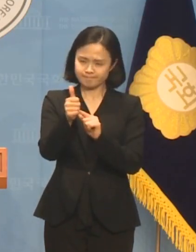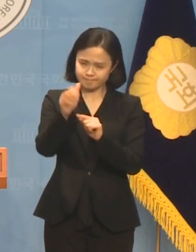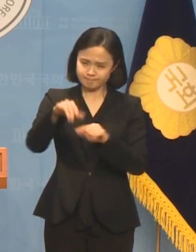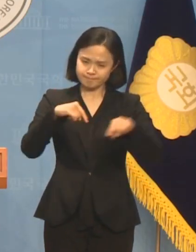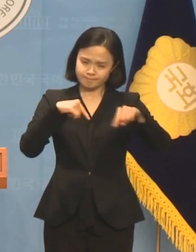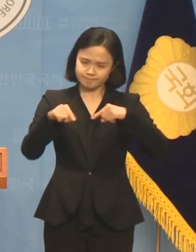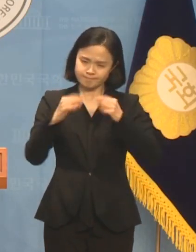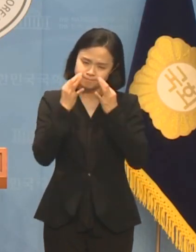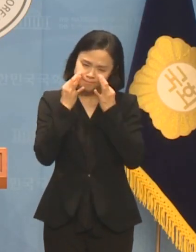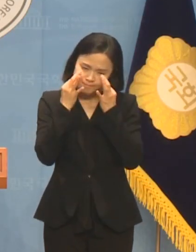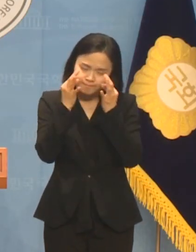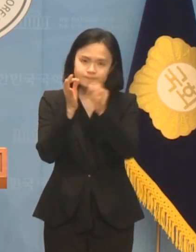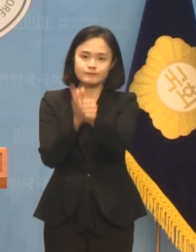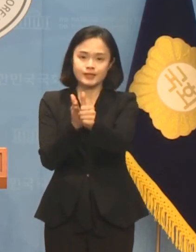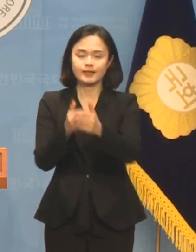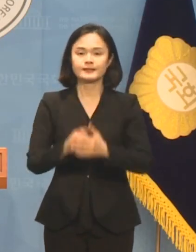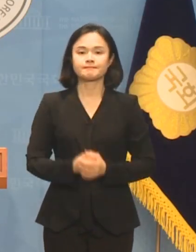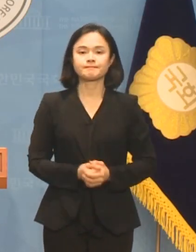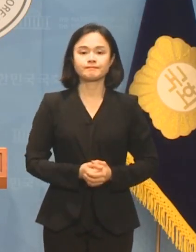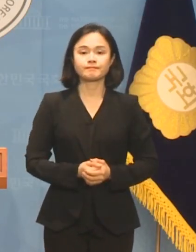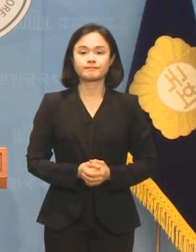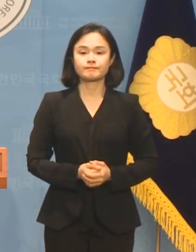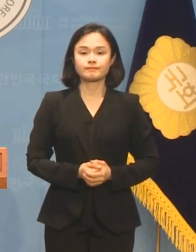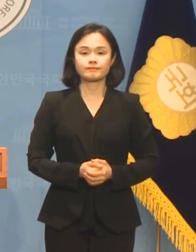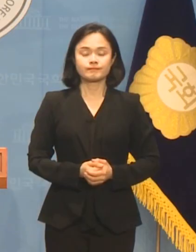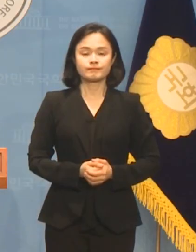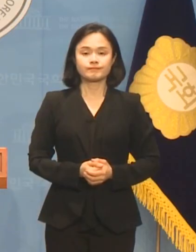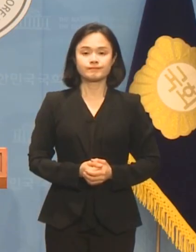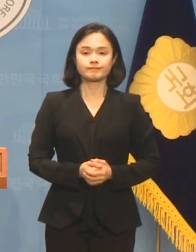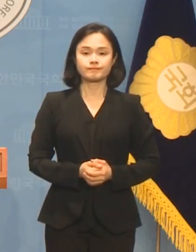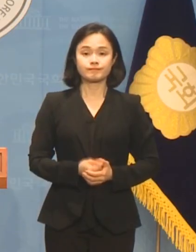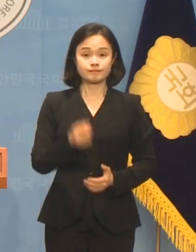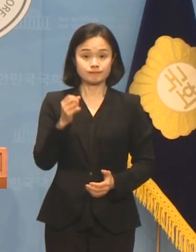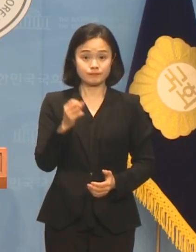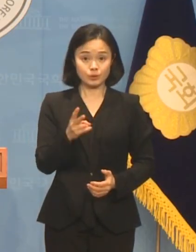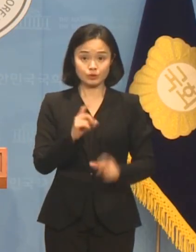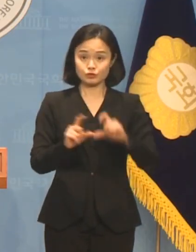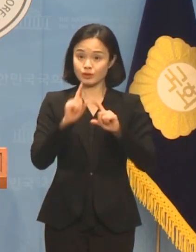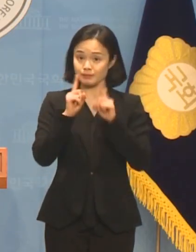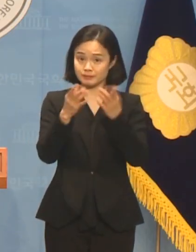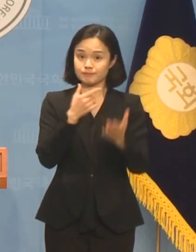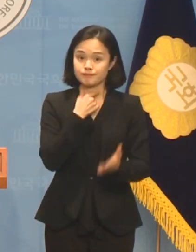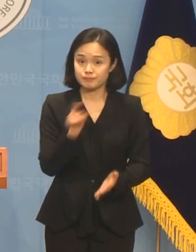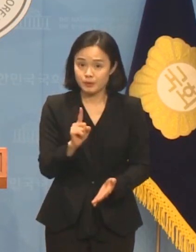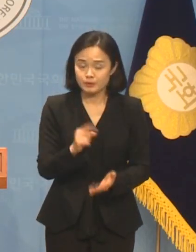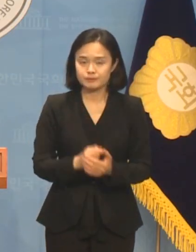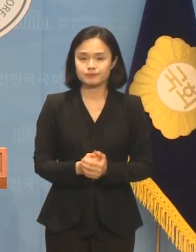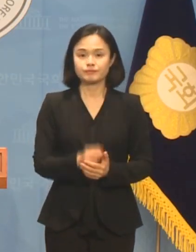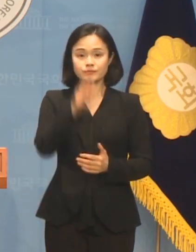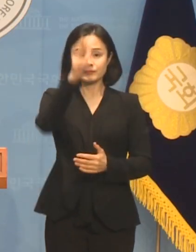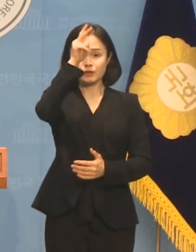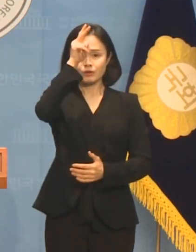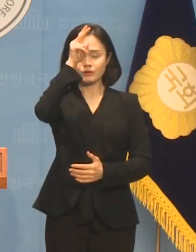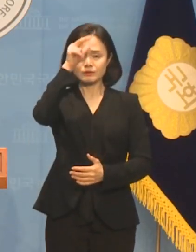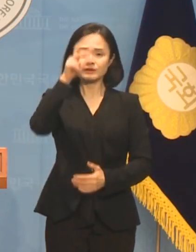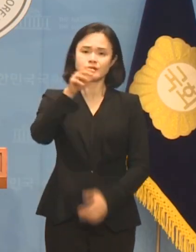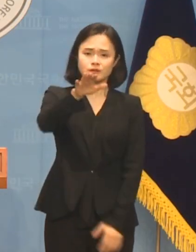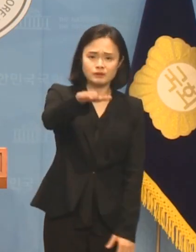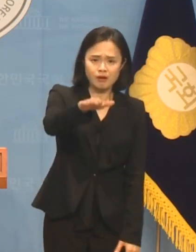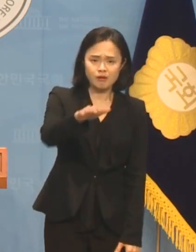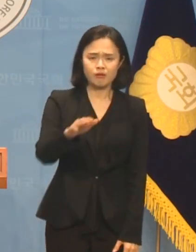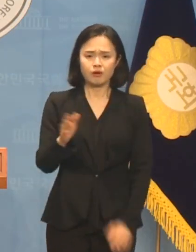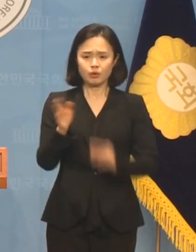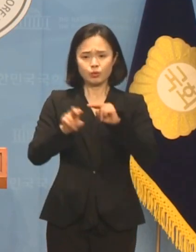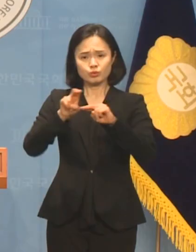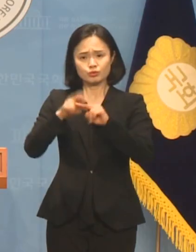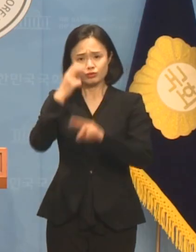추가로 말씀을 좀 드리겠습니다. 경찰, 공수처, 경호처에게 동시에